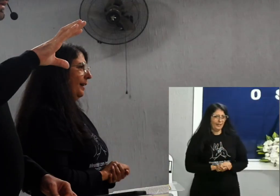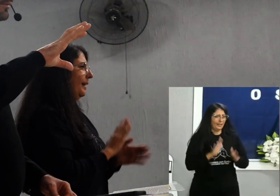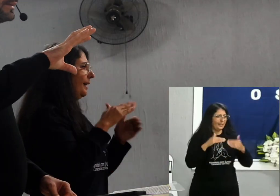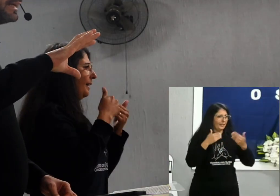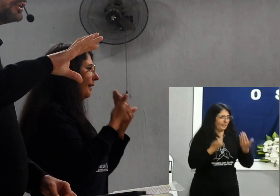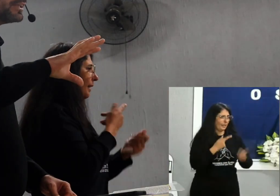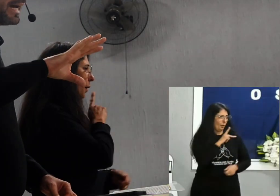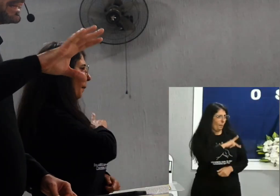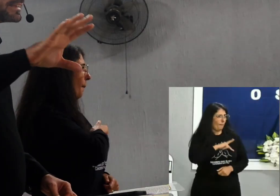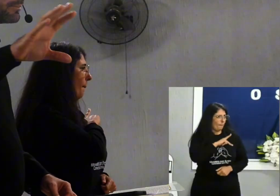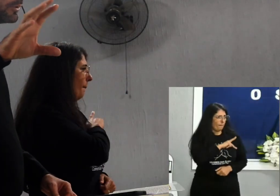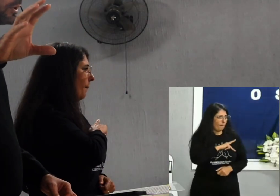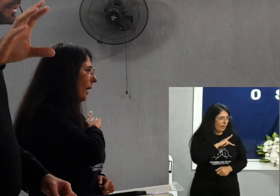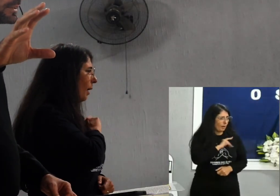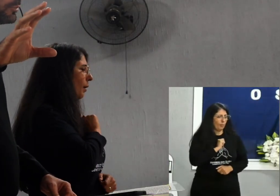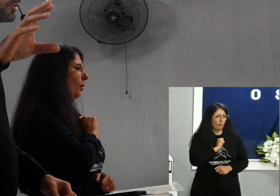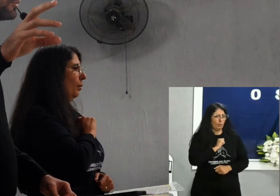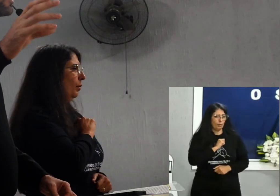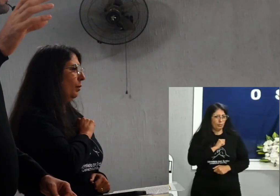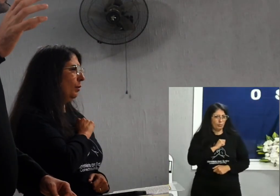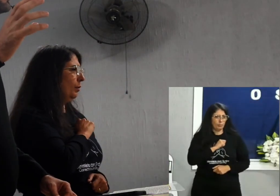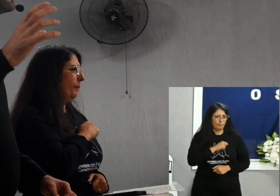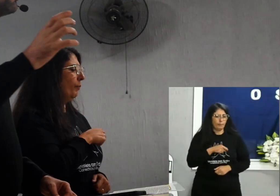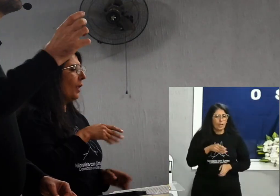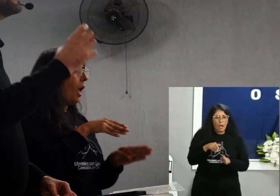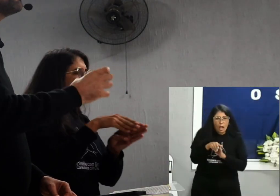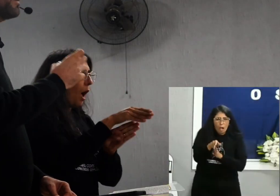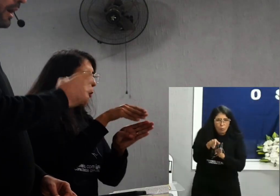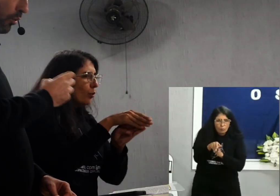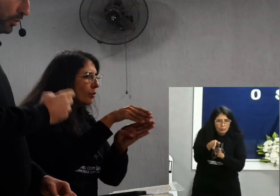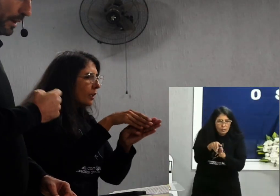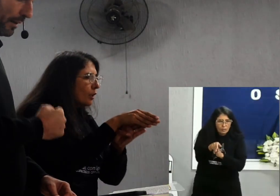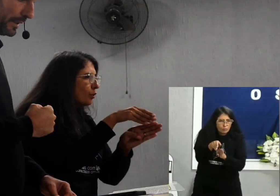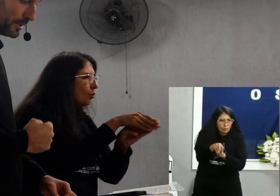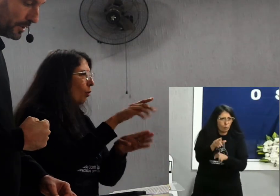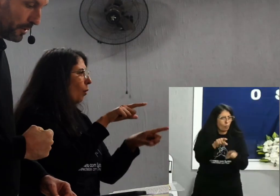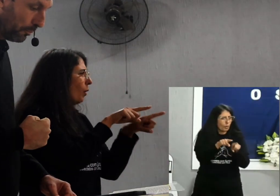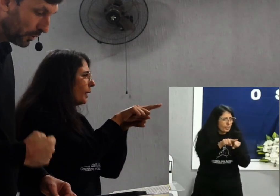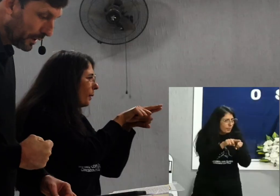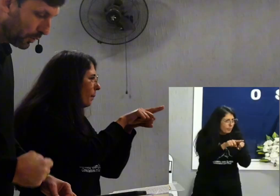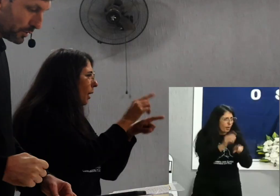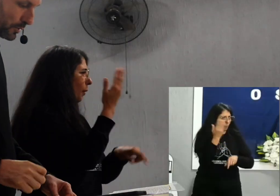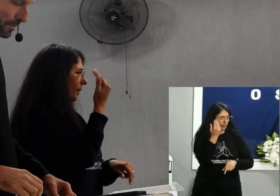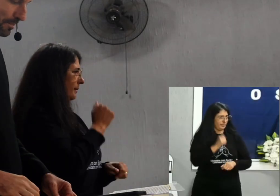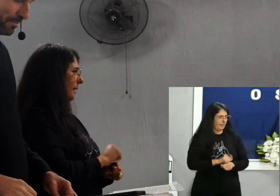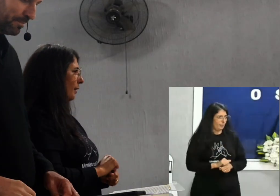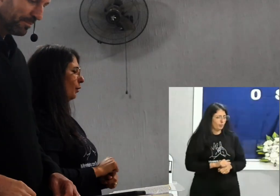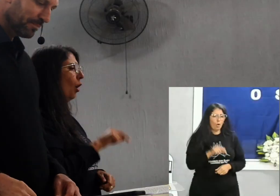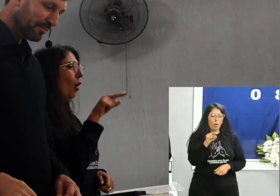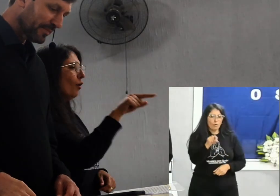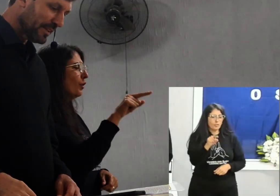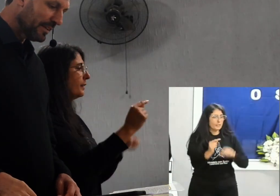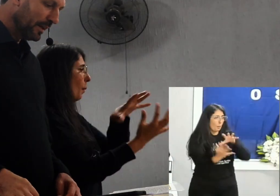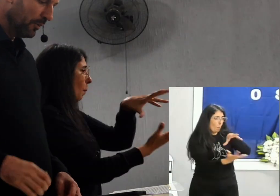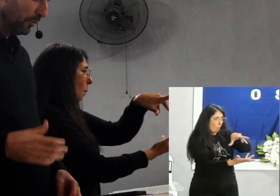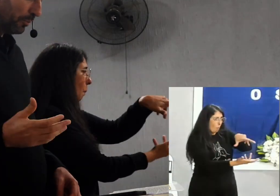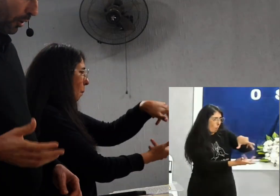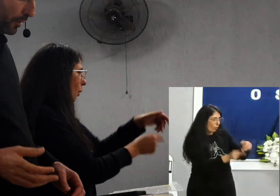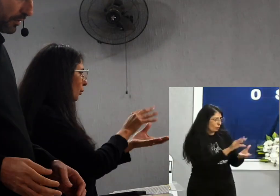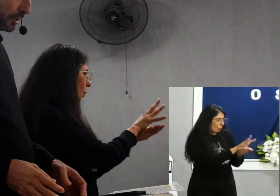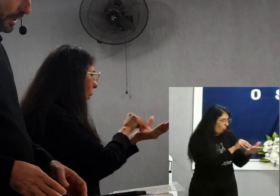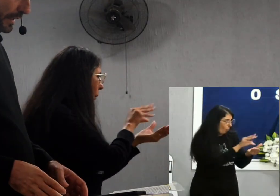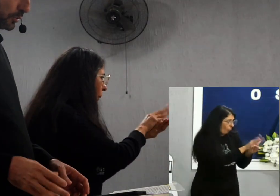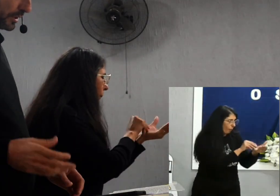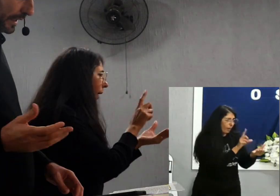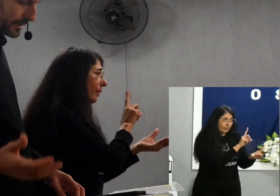para deixarem a sabedoria desse mundo e se voltarem para algo que é mais poderoso. Então, o